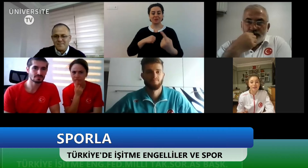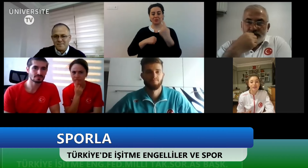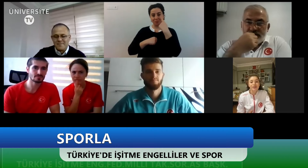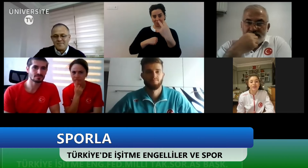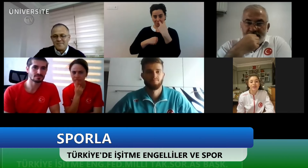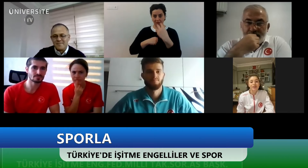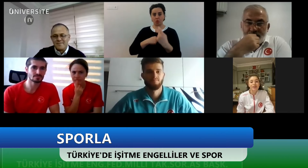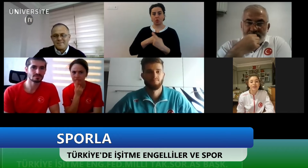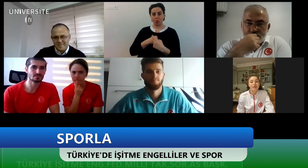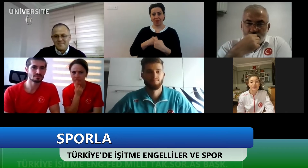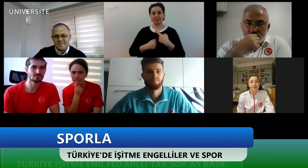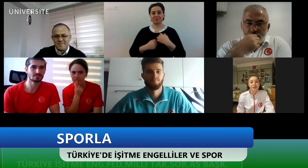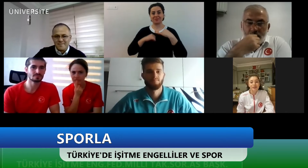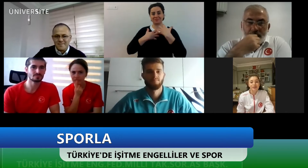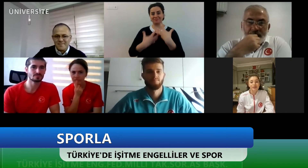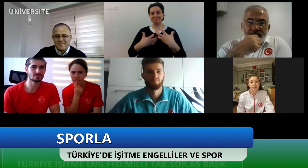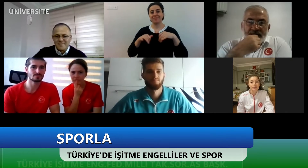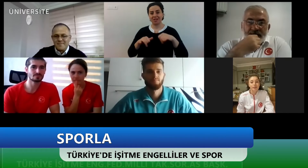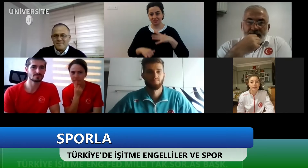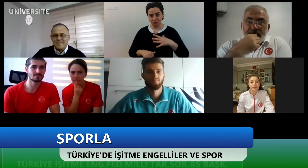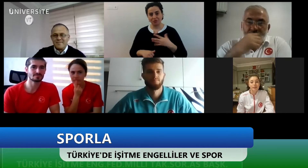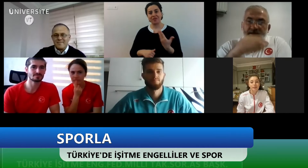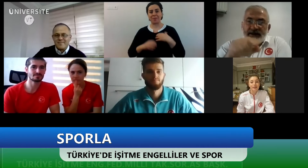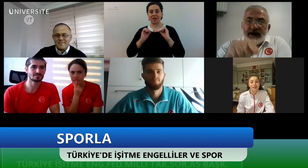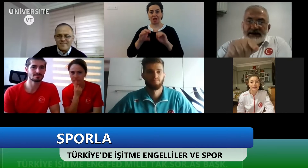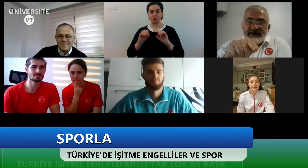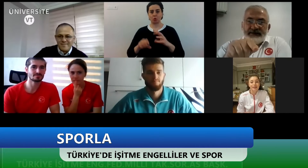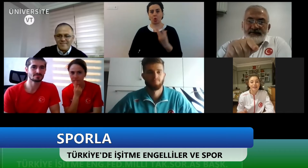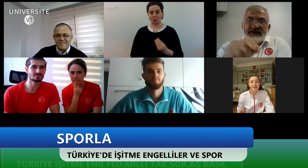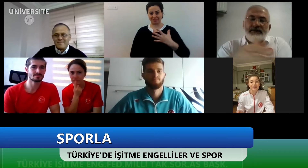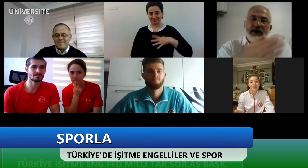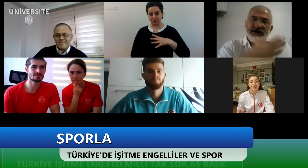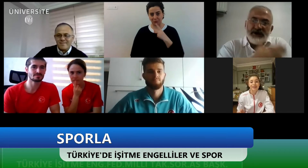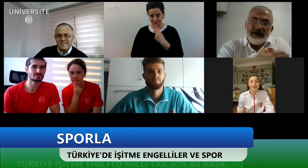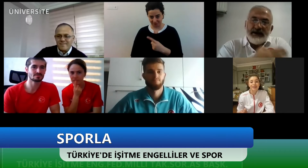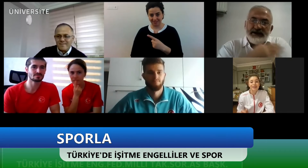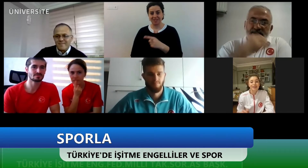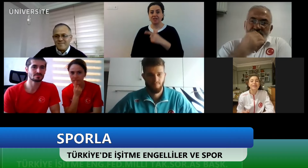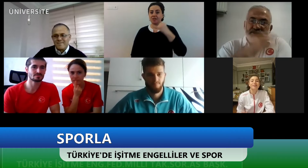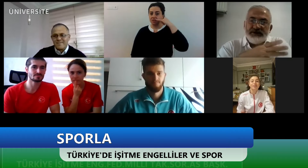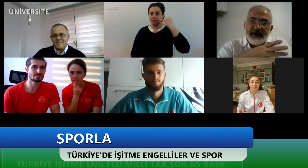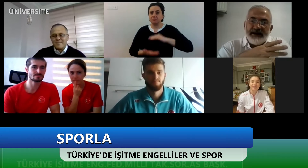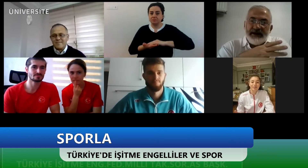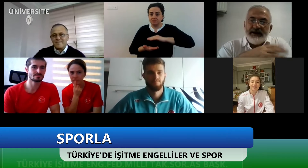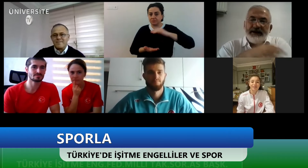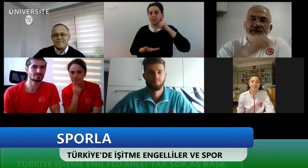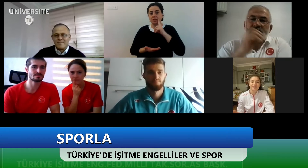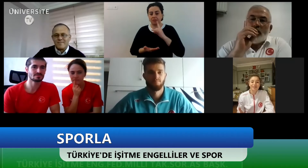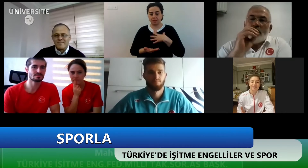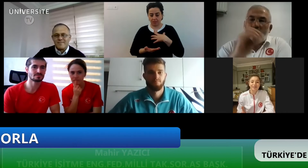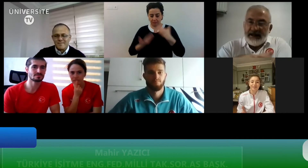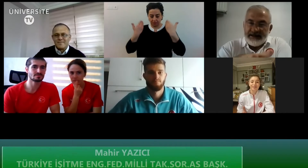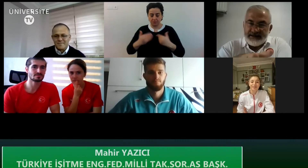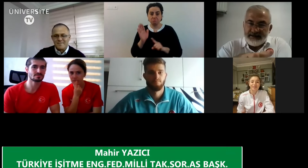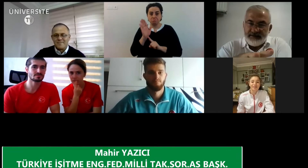antrenörlük işte yapmak istiyorum diyor. Evet, Yasin bizim aşağıdan gelecek işitme engellilere bir